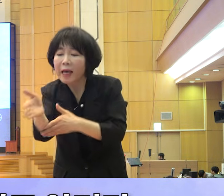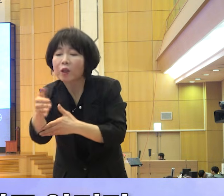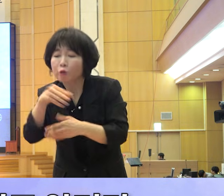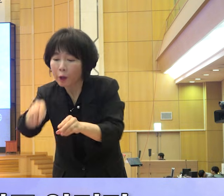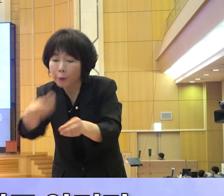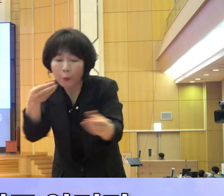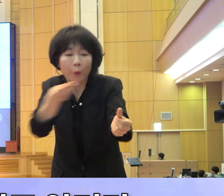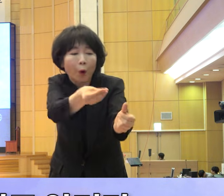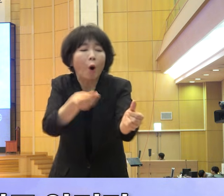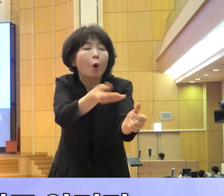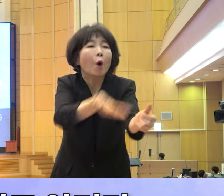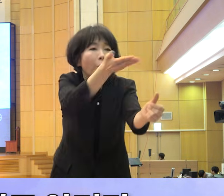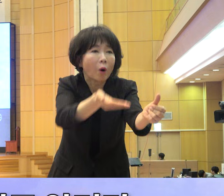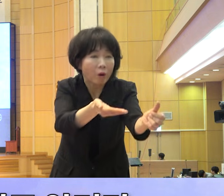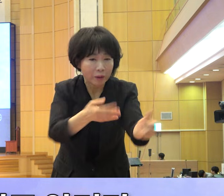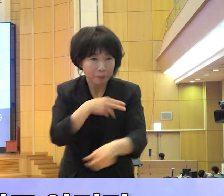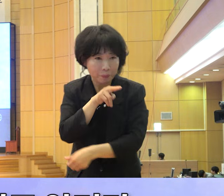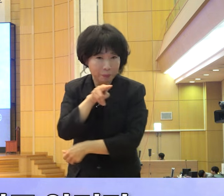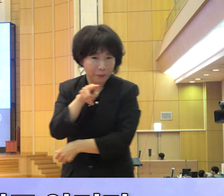야,